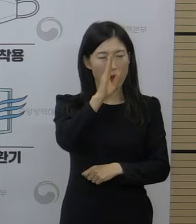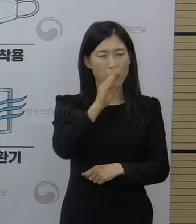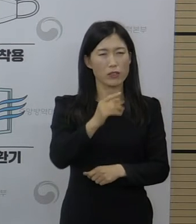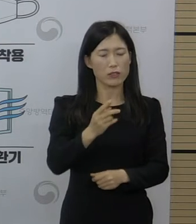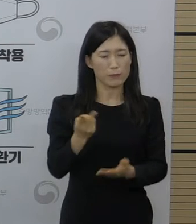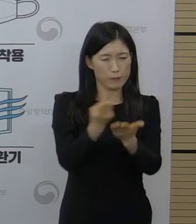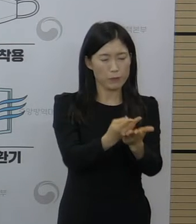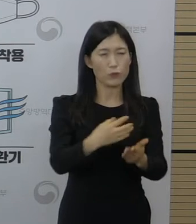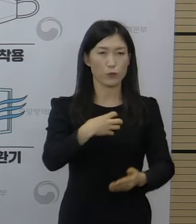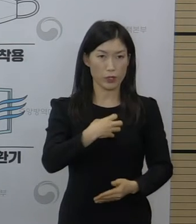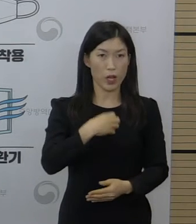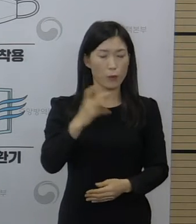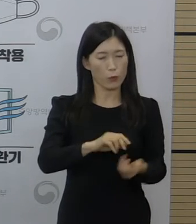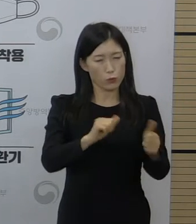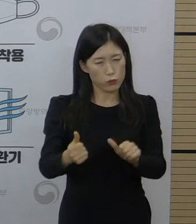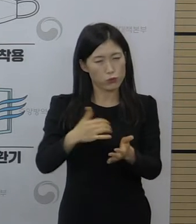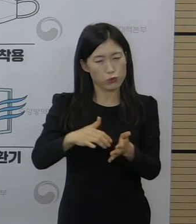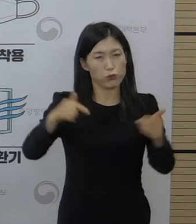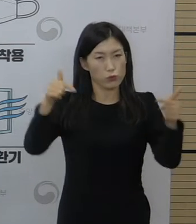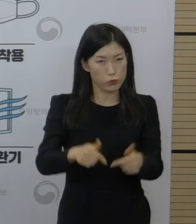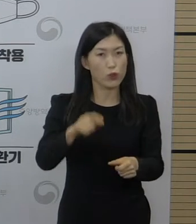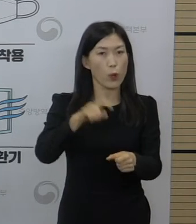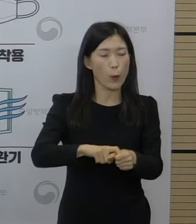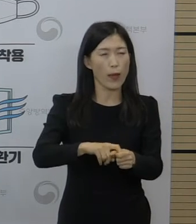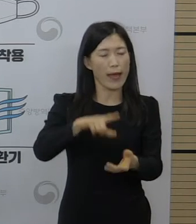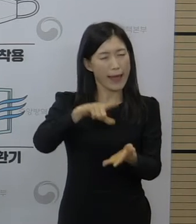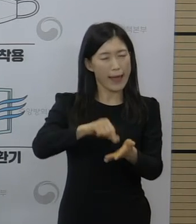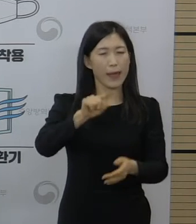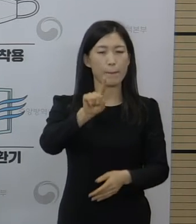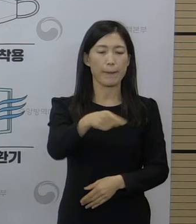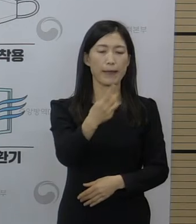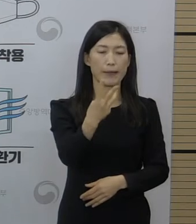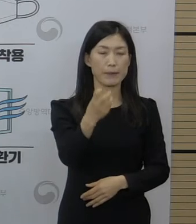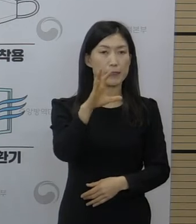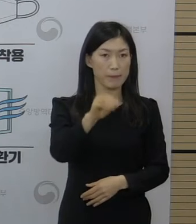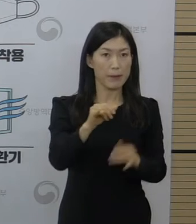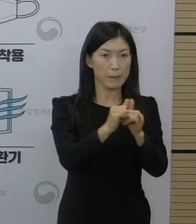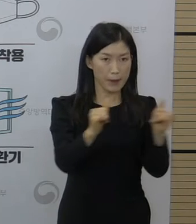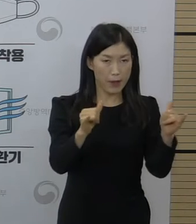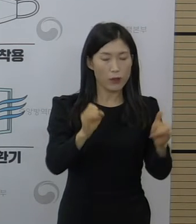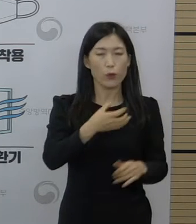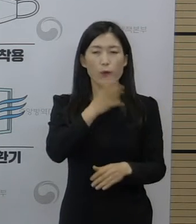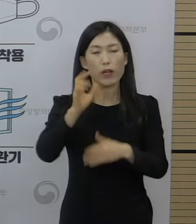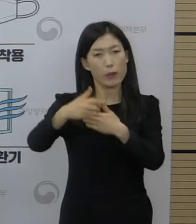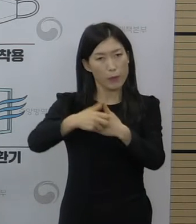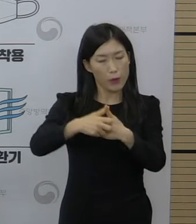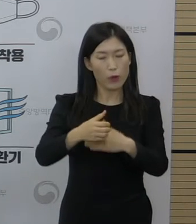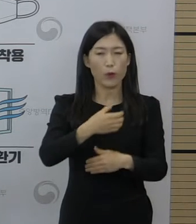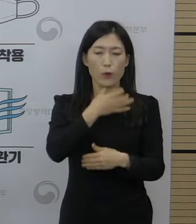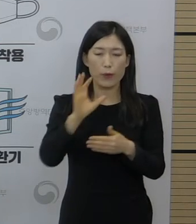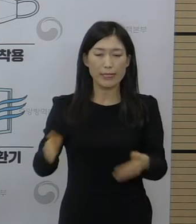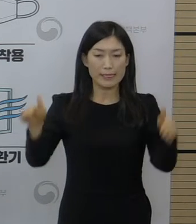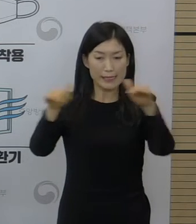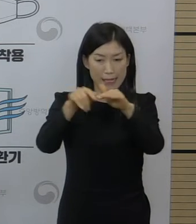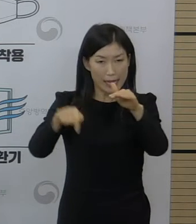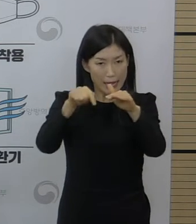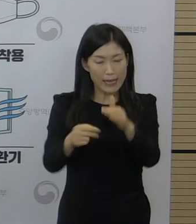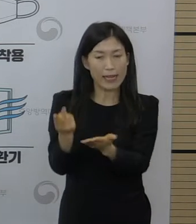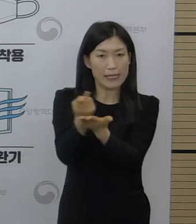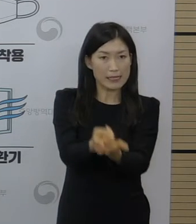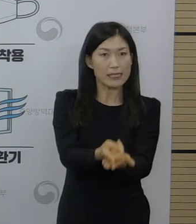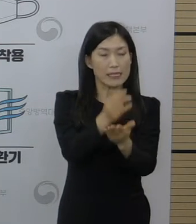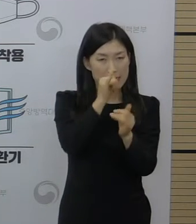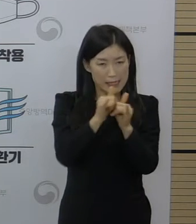예방하기 위해 면역 저하자 약 130만 명과 요양병원 그리고 요양시설 등의 입원